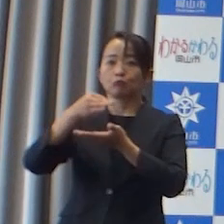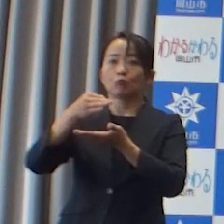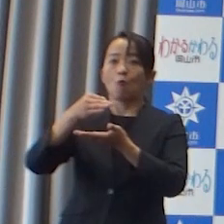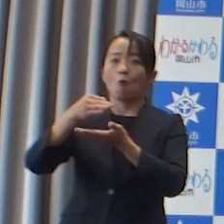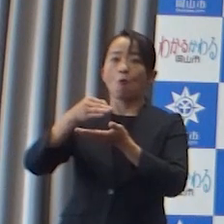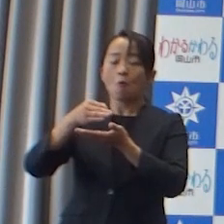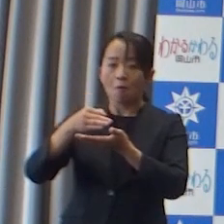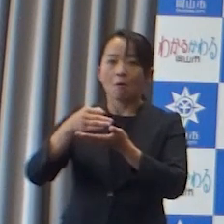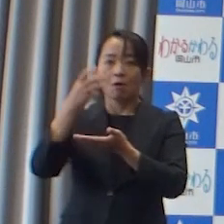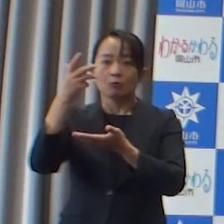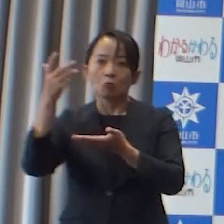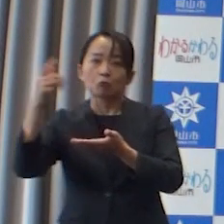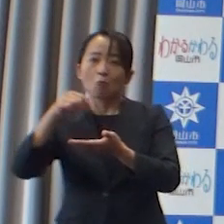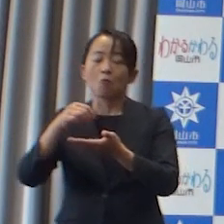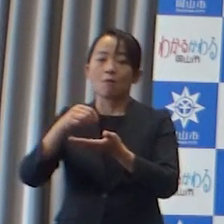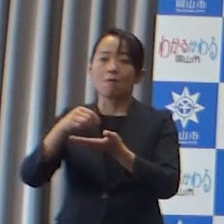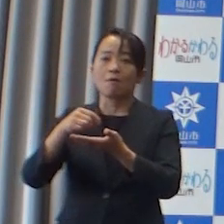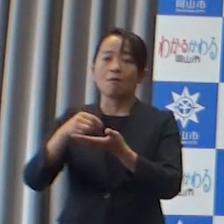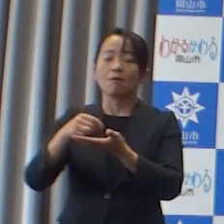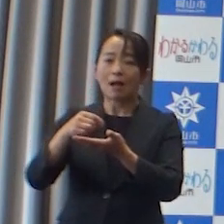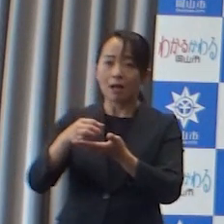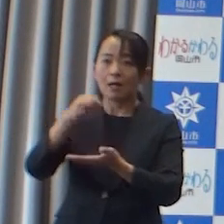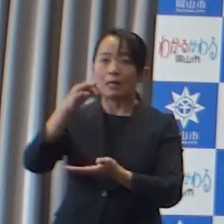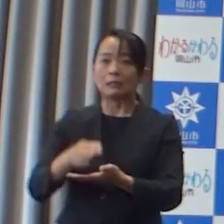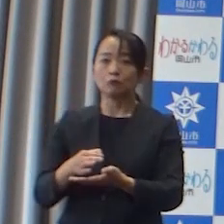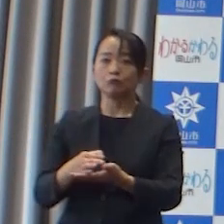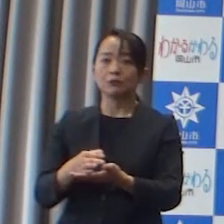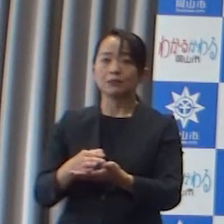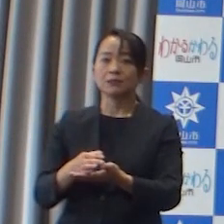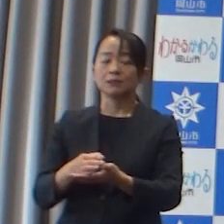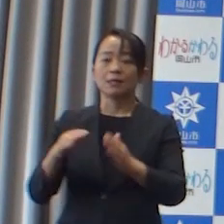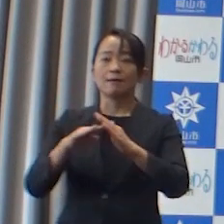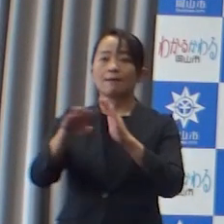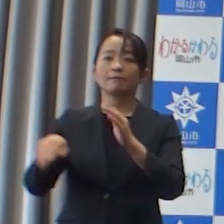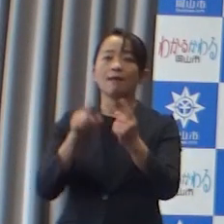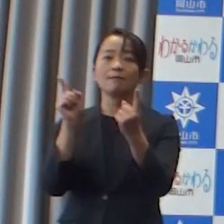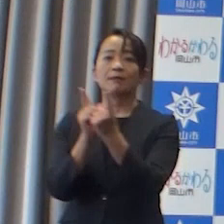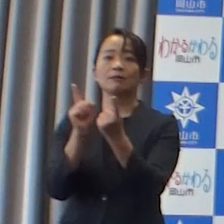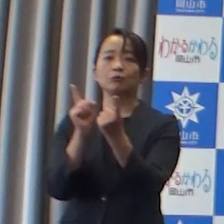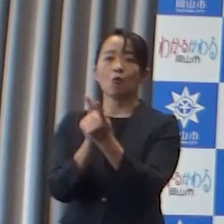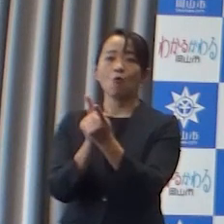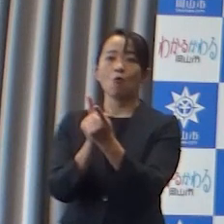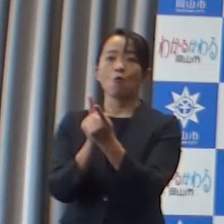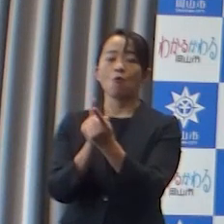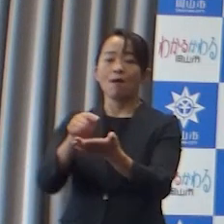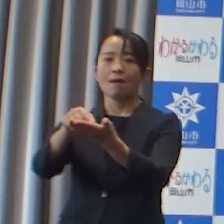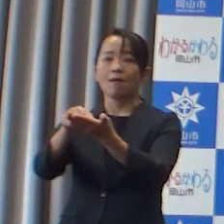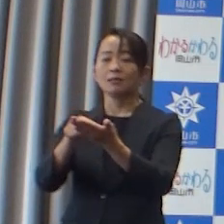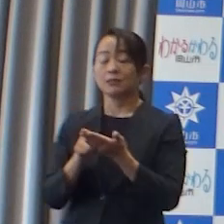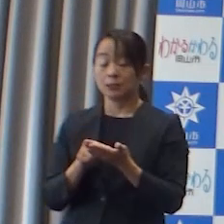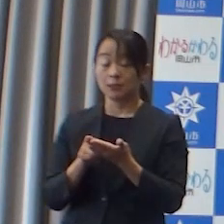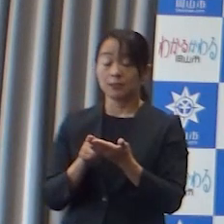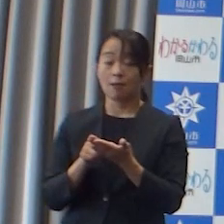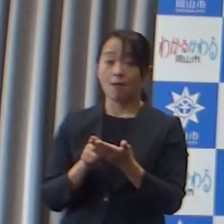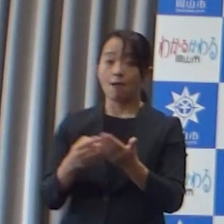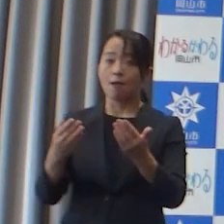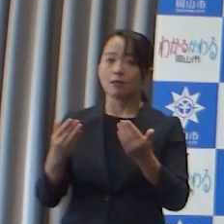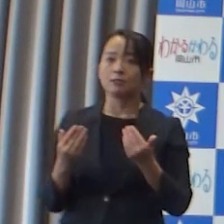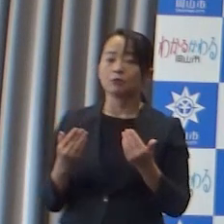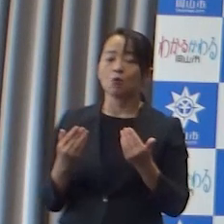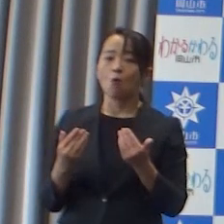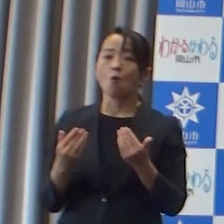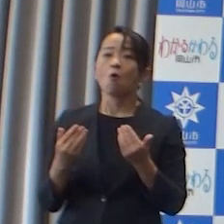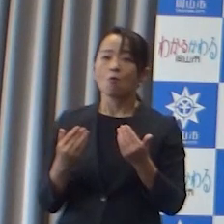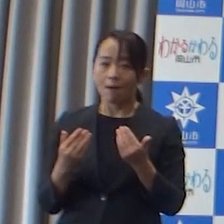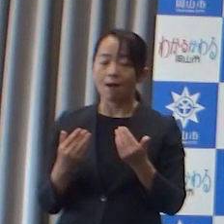相当水準以下となった世帯が対象となります。申請が必要な住民税非課税世帯、家計